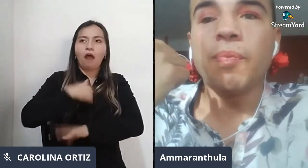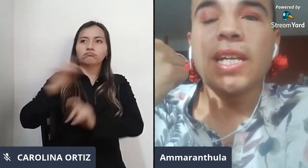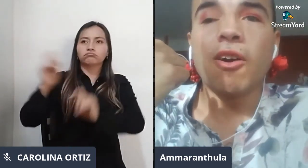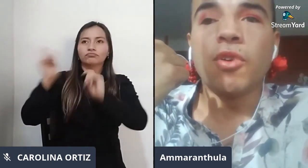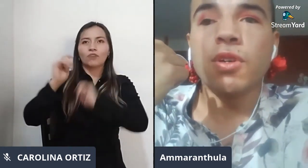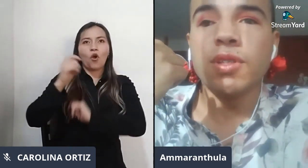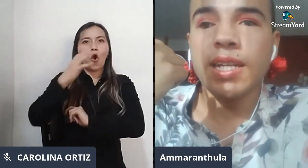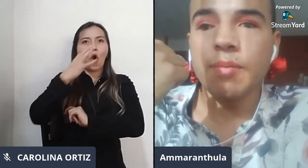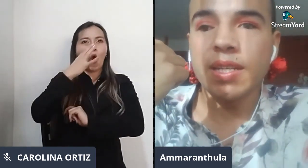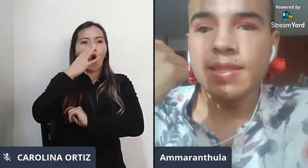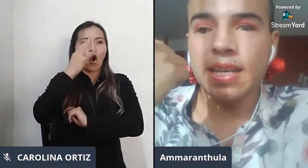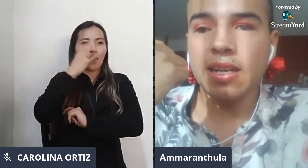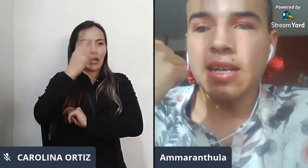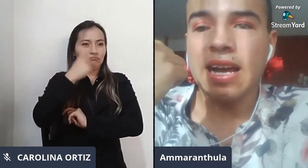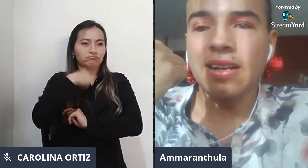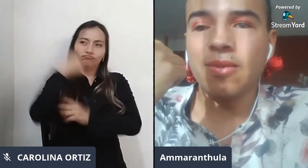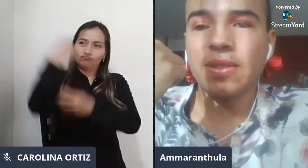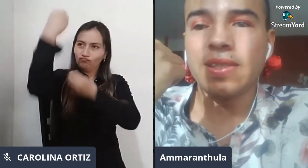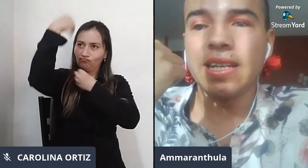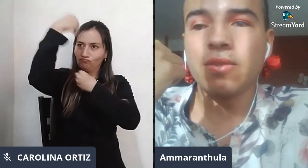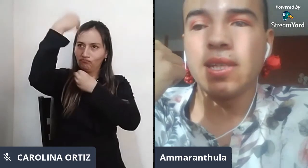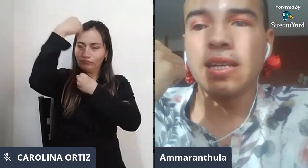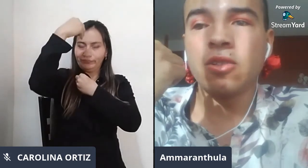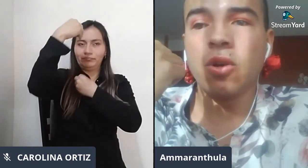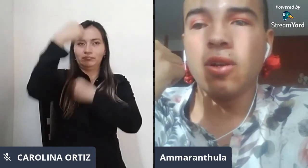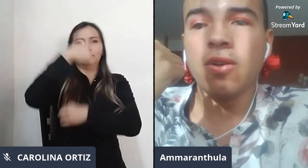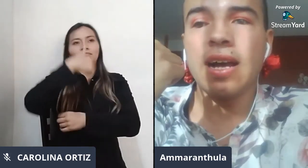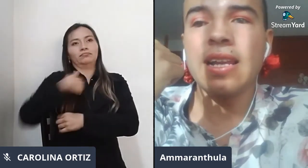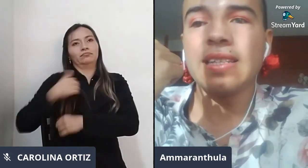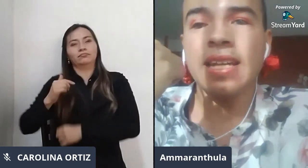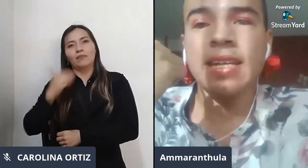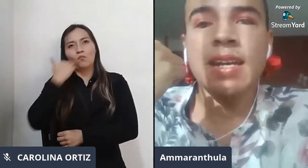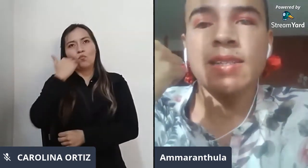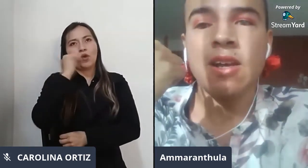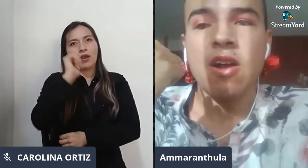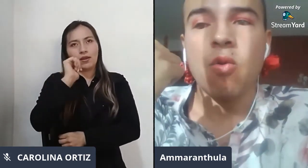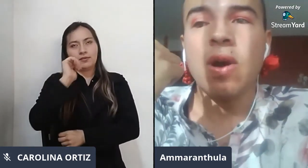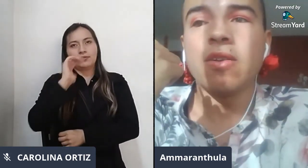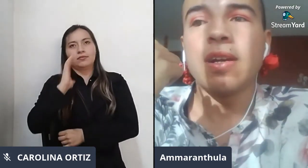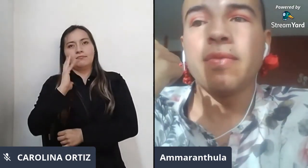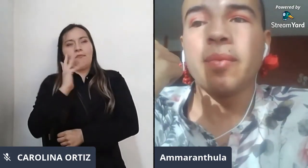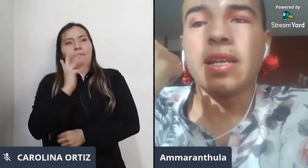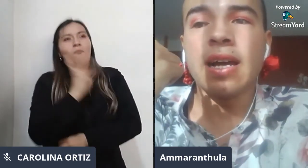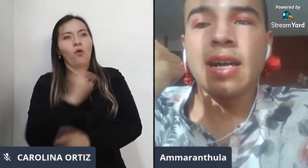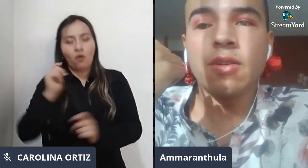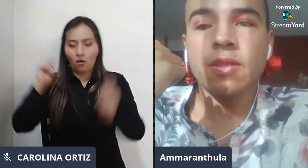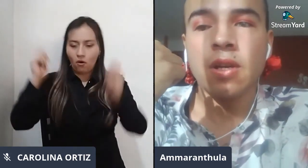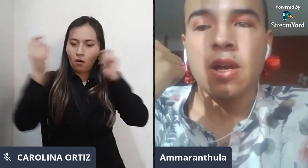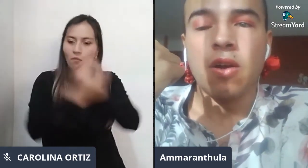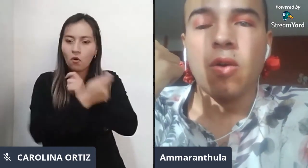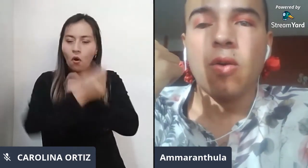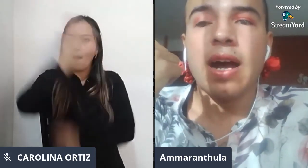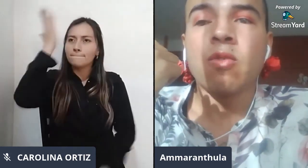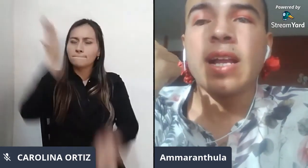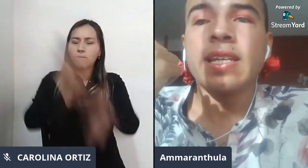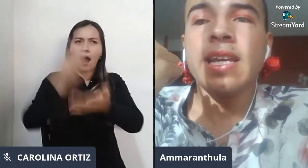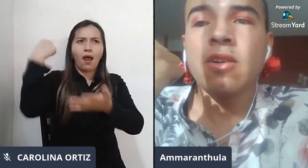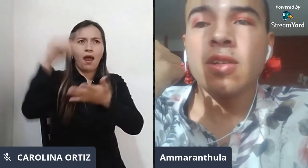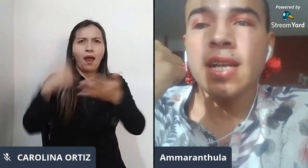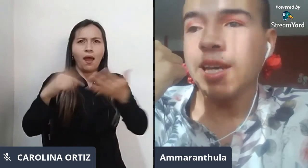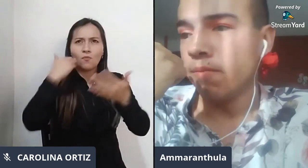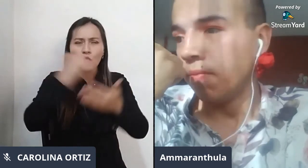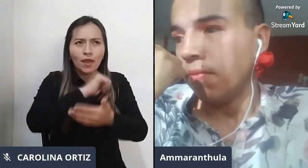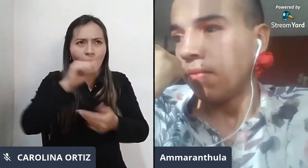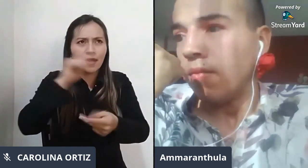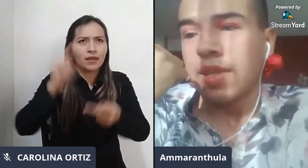yo no me pillaba un montón de dinámicas que, claro, pues le suceden solo a las nenas o a los afeminados o a cualquier